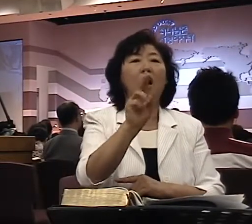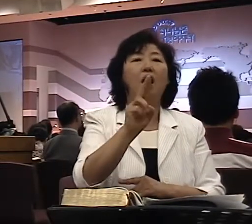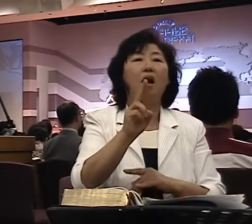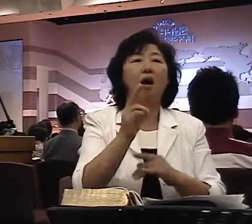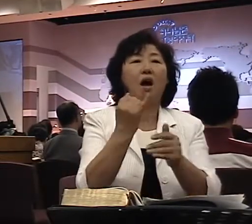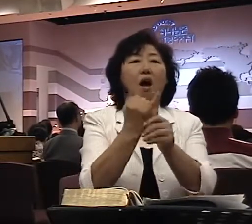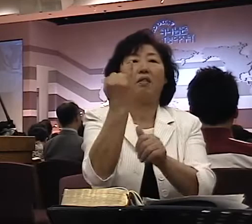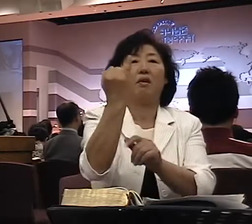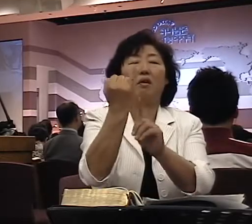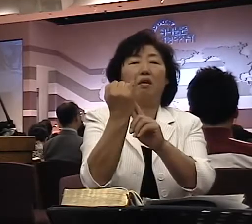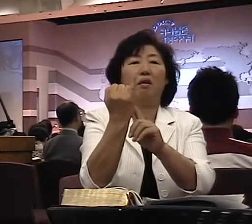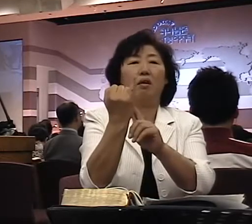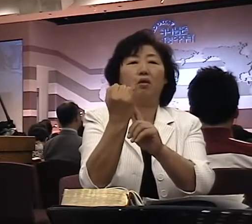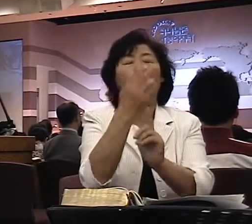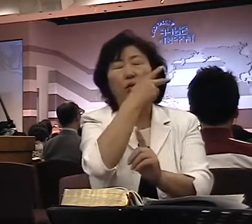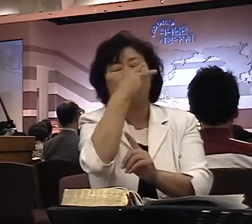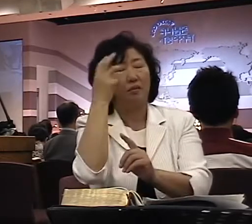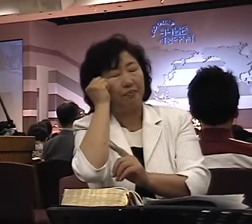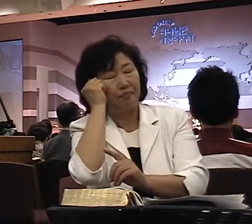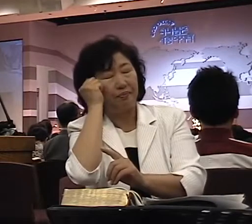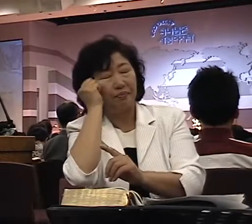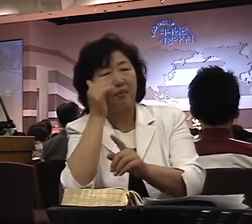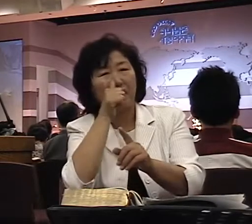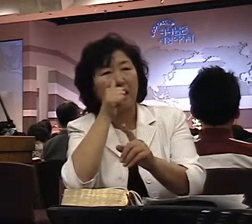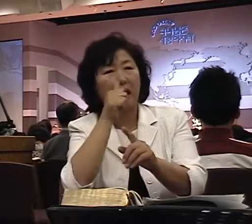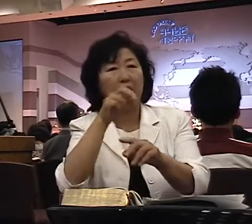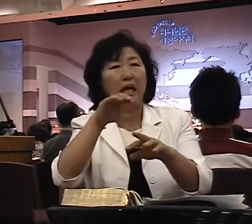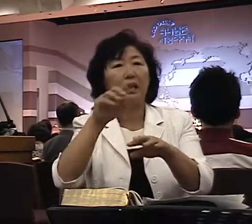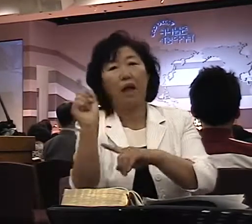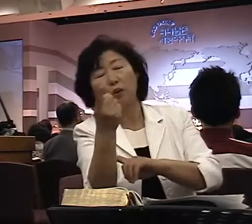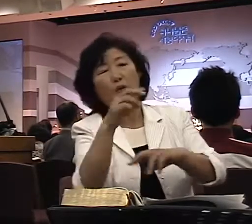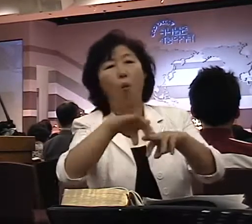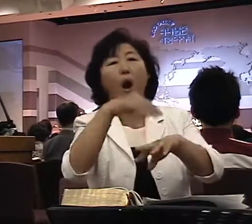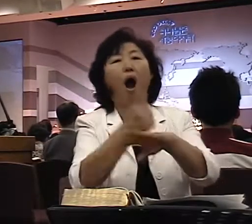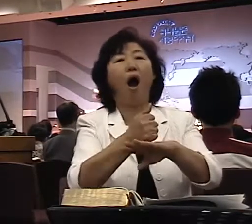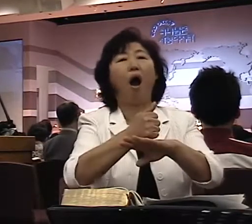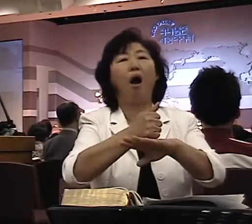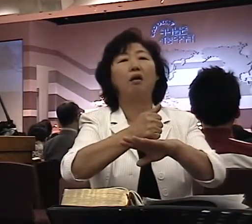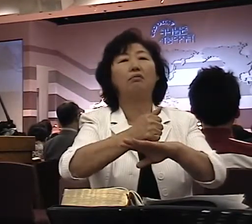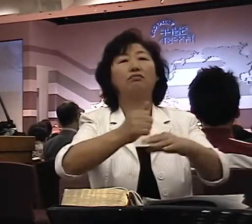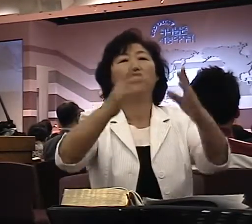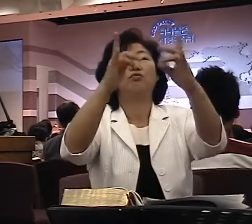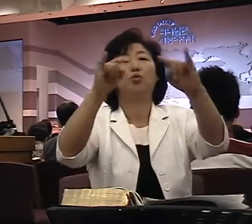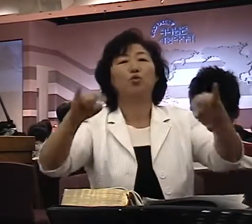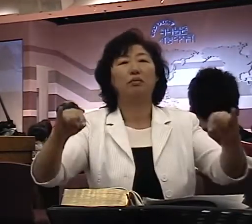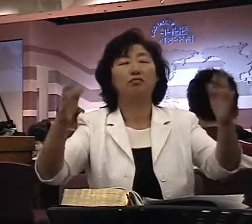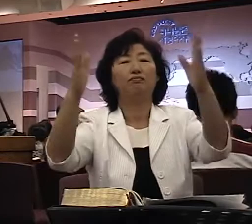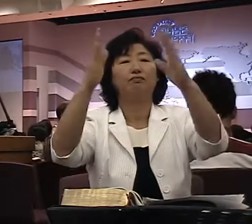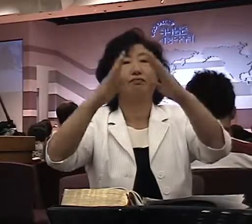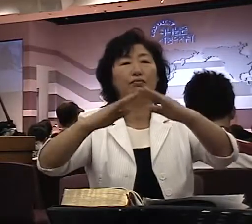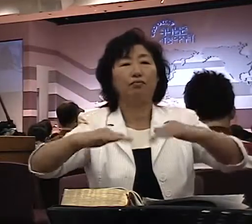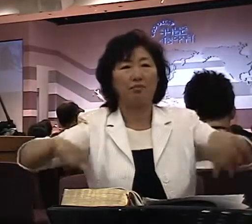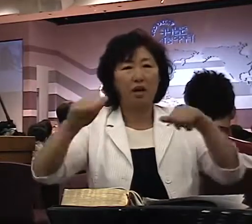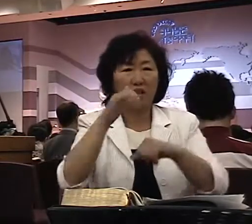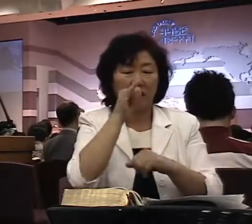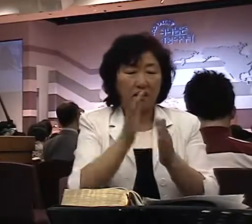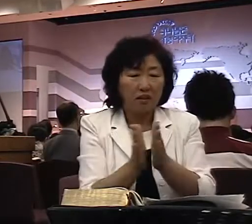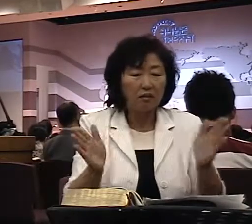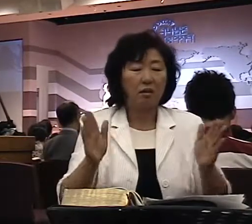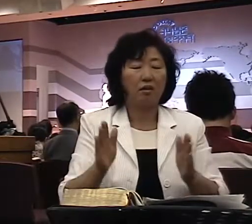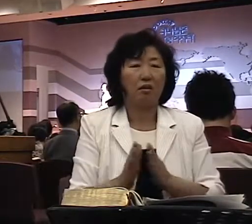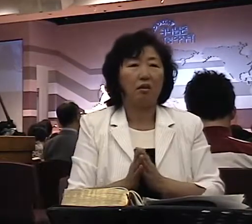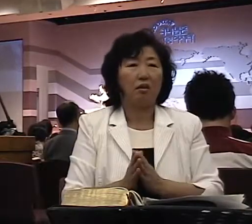왕국이 무너지기 시작합니다. 그때까지 막 파워풀하게 나갔던 왕국이 무너지기 시작합니다.